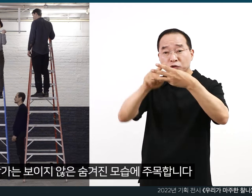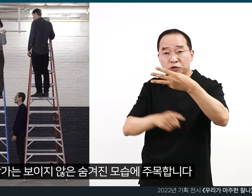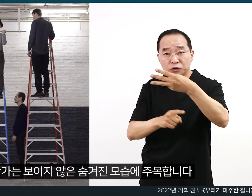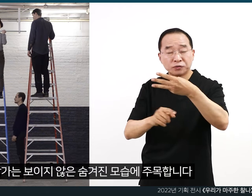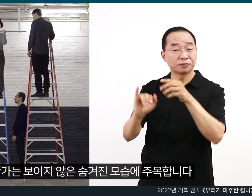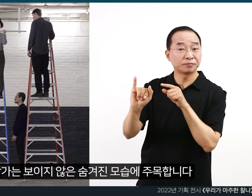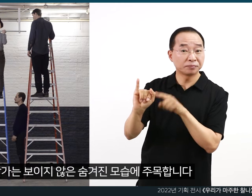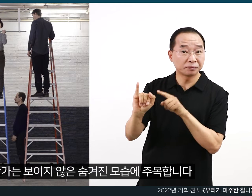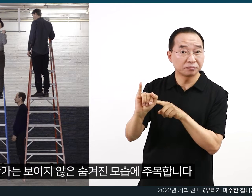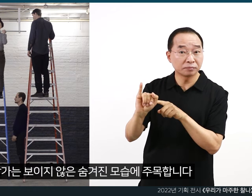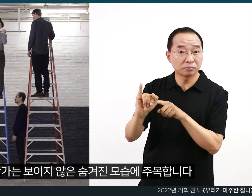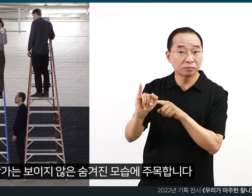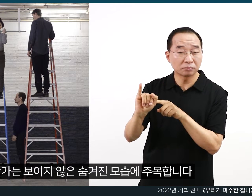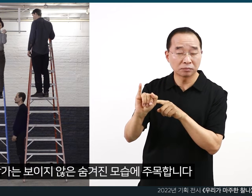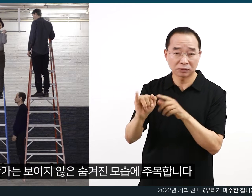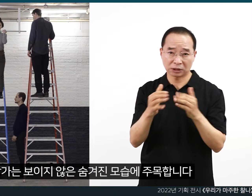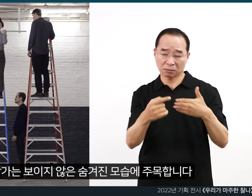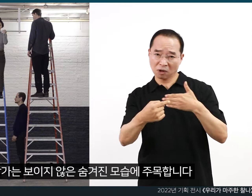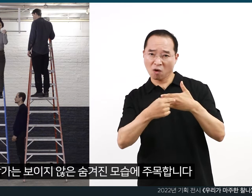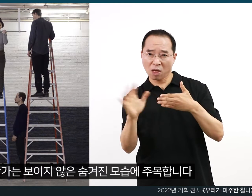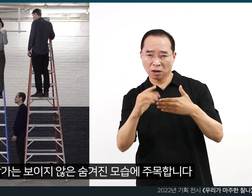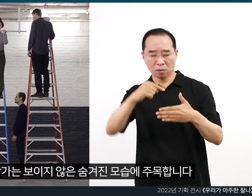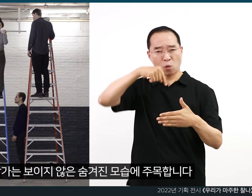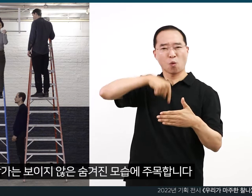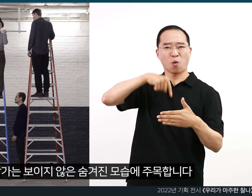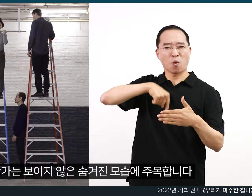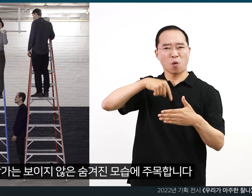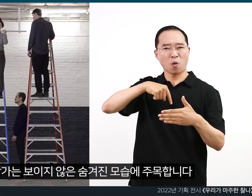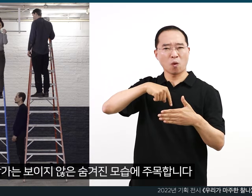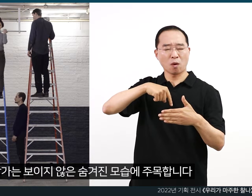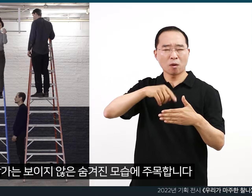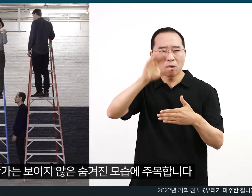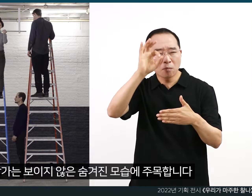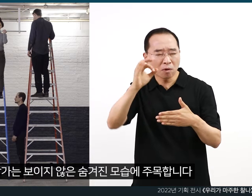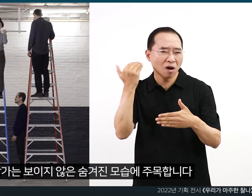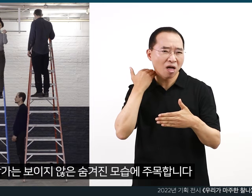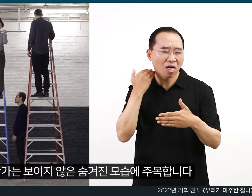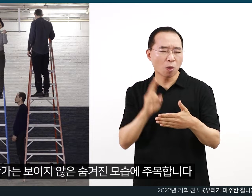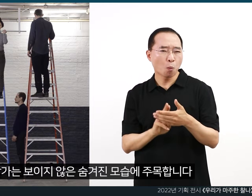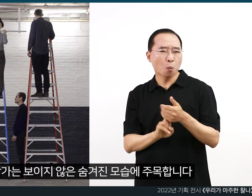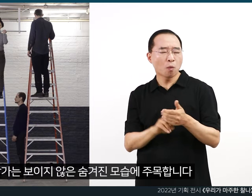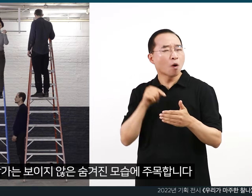윤지영 작가는 보이지 않은 숨겨진 모습에 주목합니다.